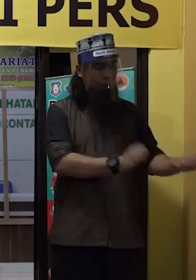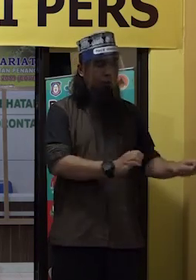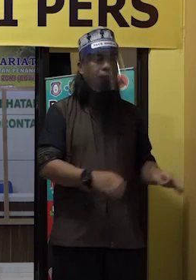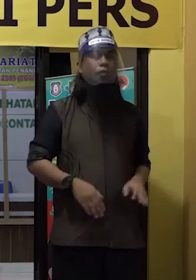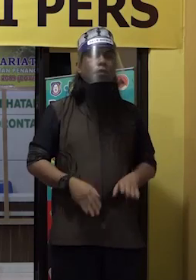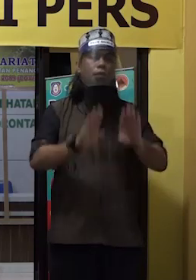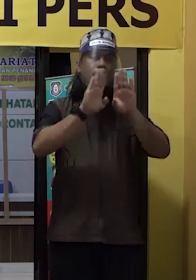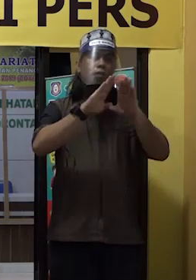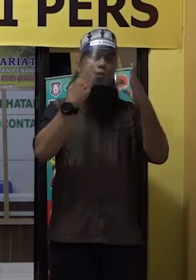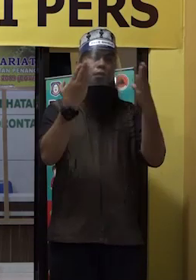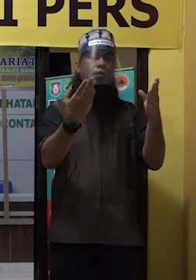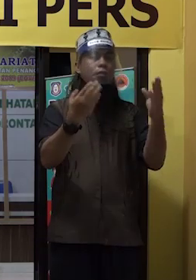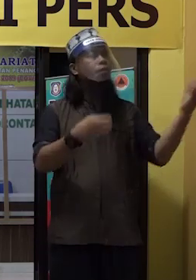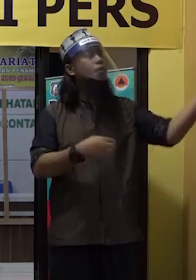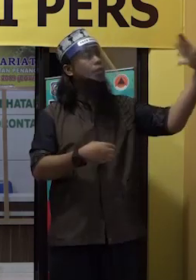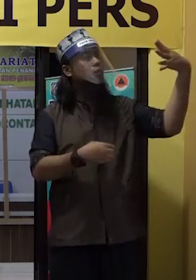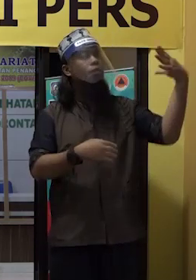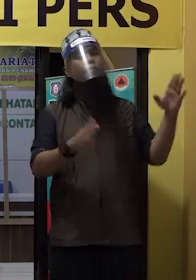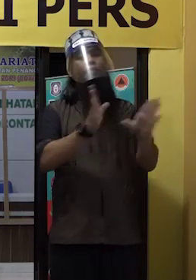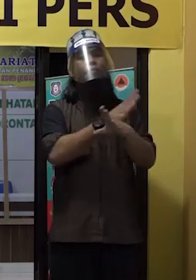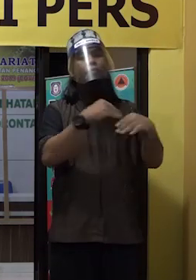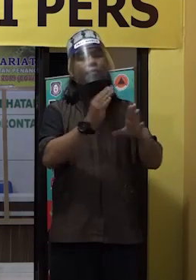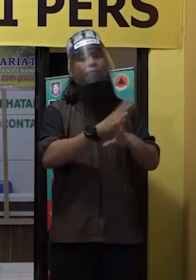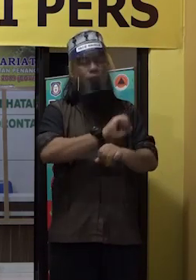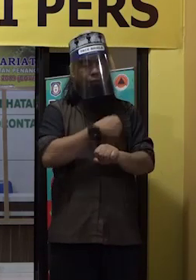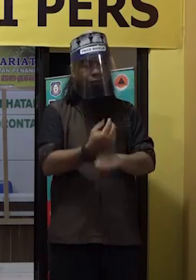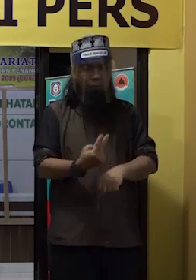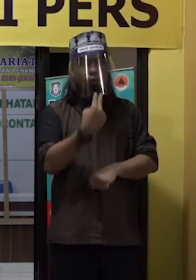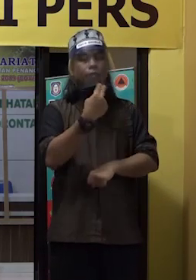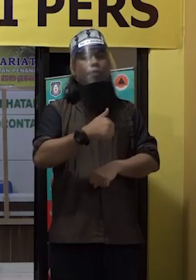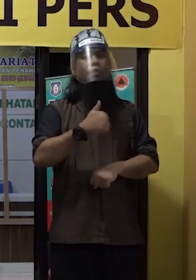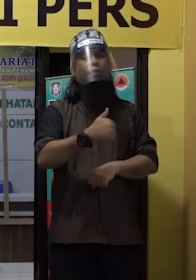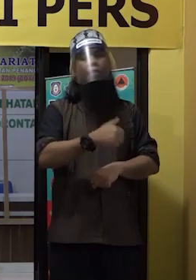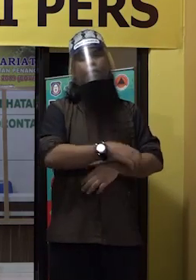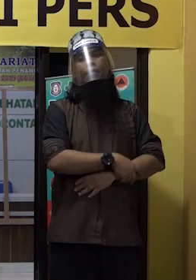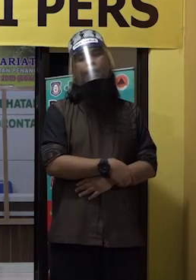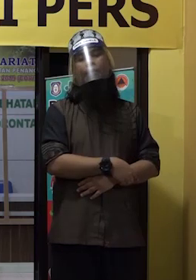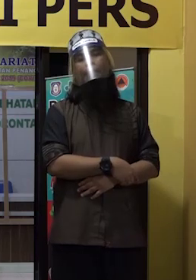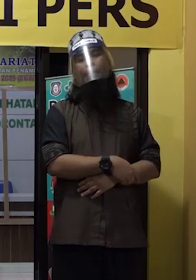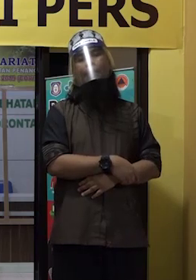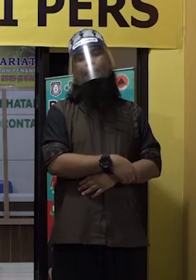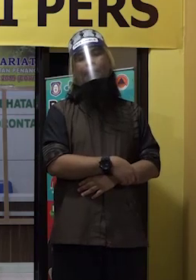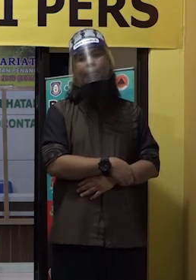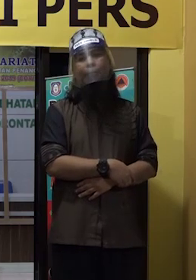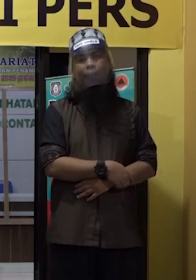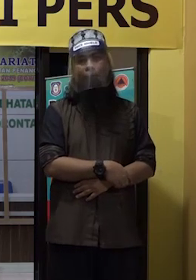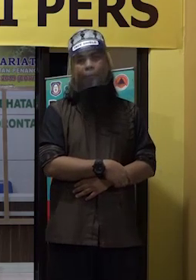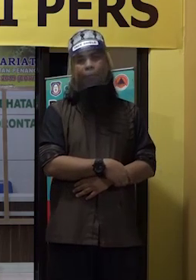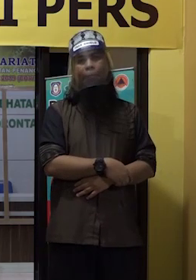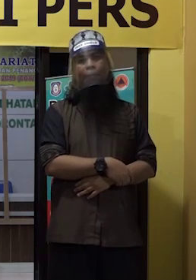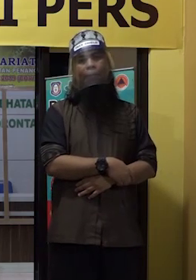yang masuk, dan seterusnya yang terkait dengan perilaku hidup bersih dan sehat. Dan apabila ada